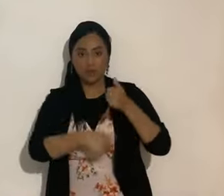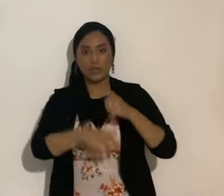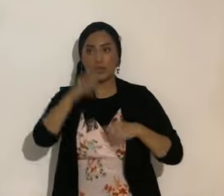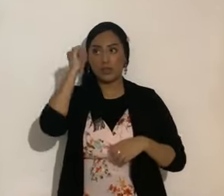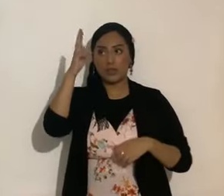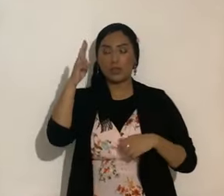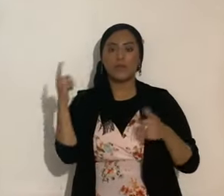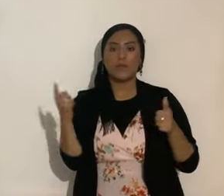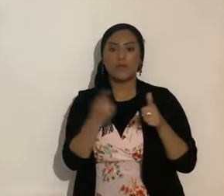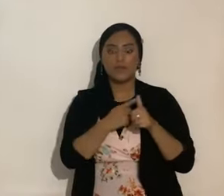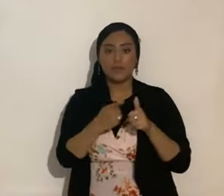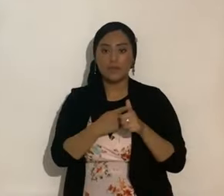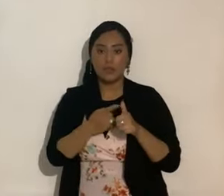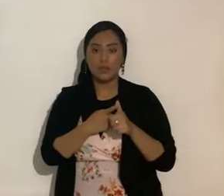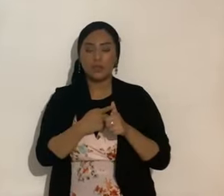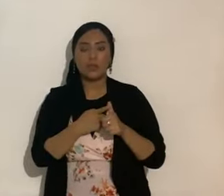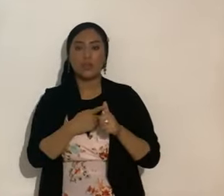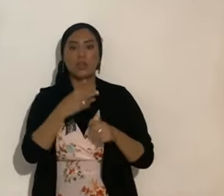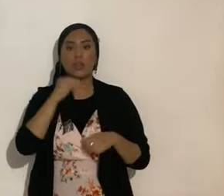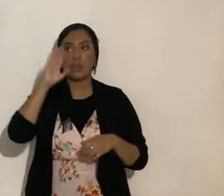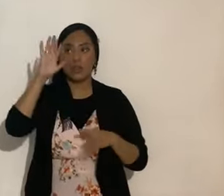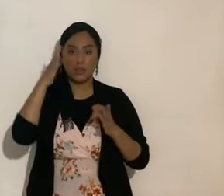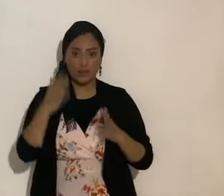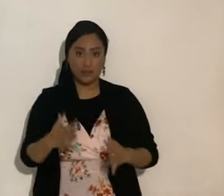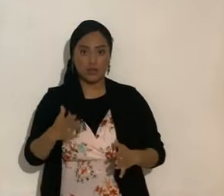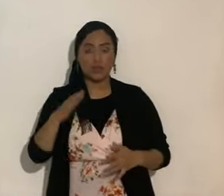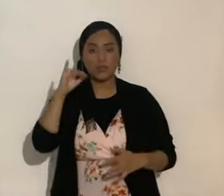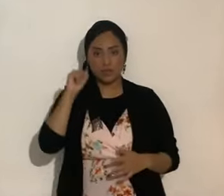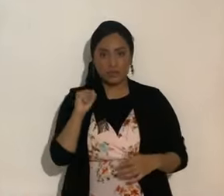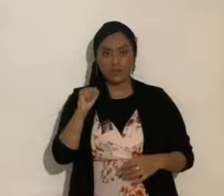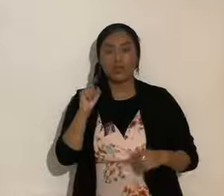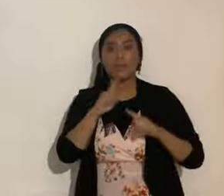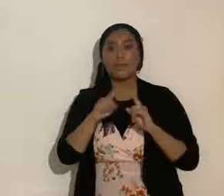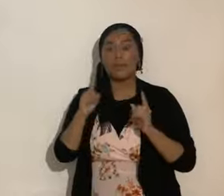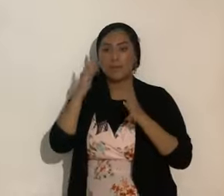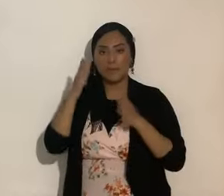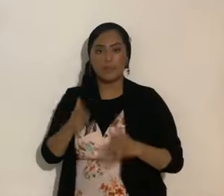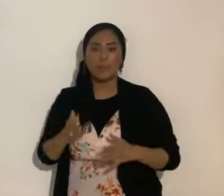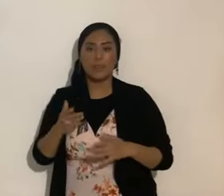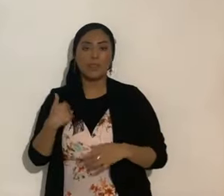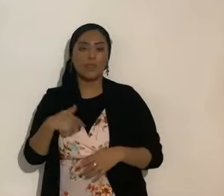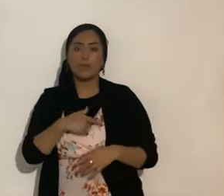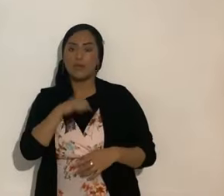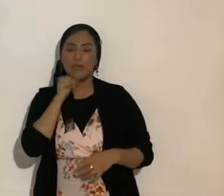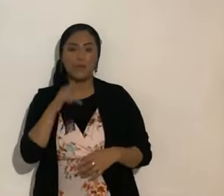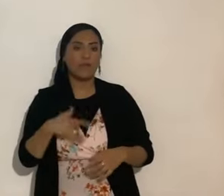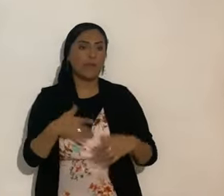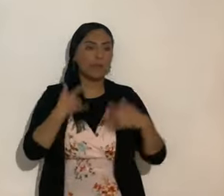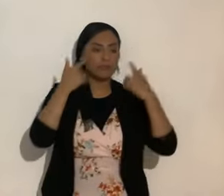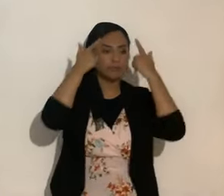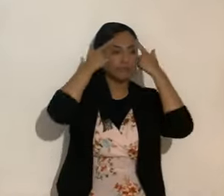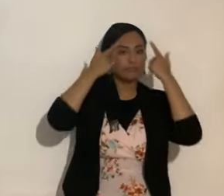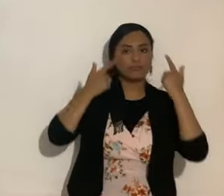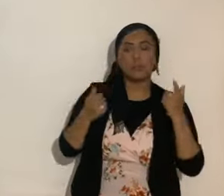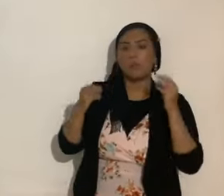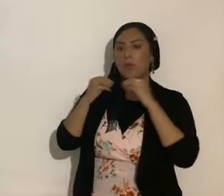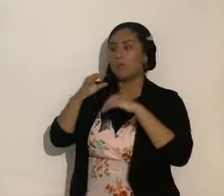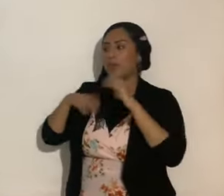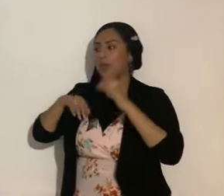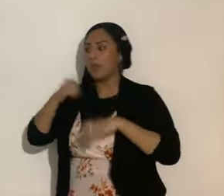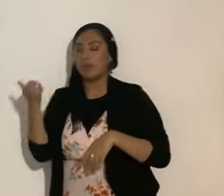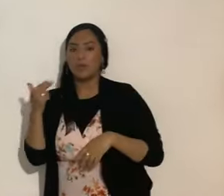primer lugar, quien es Yahshua Mashiach, y a su Roe, ¿sí? Pero los Roí no tenemos por qué sentirnos la gran cosa o sentirnos más que los